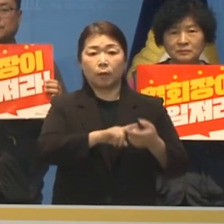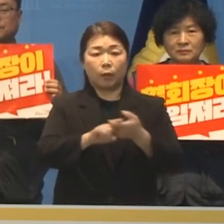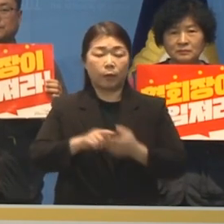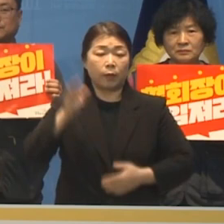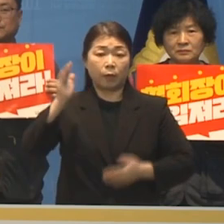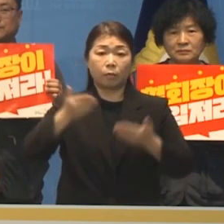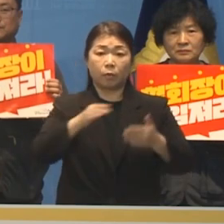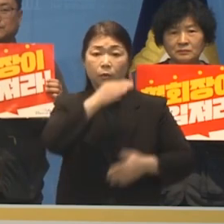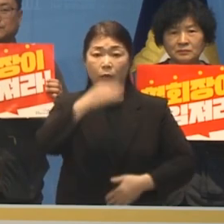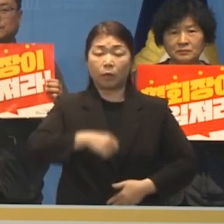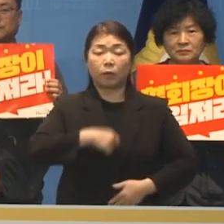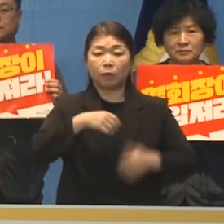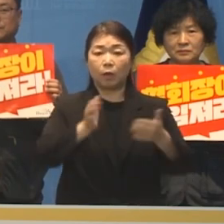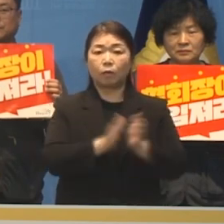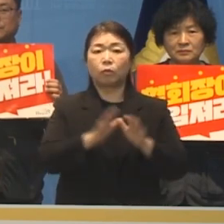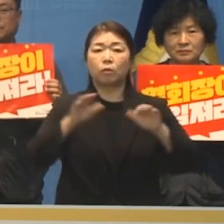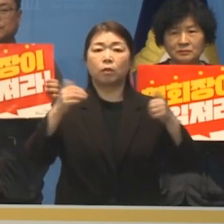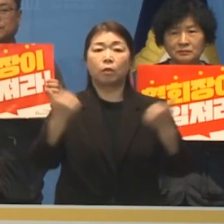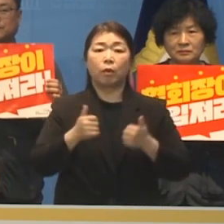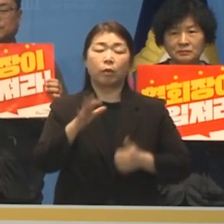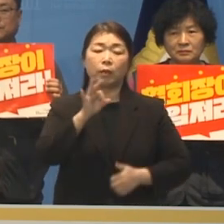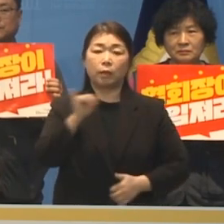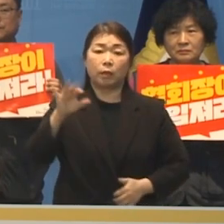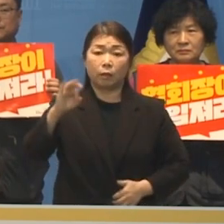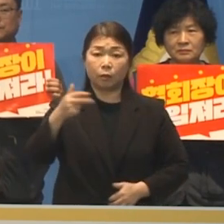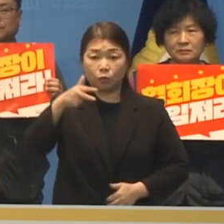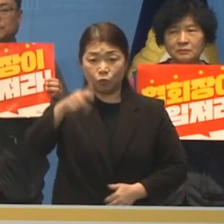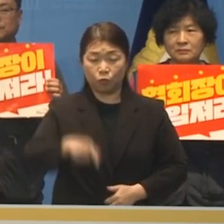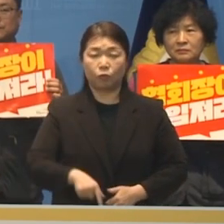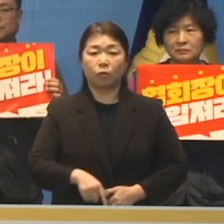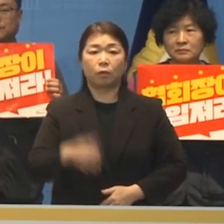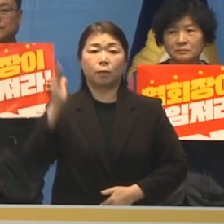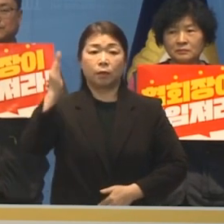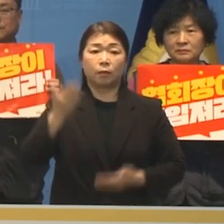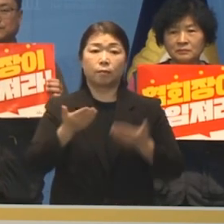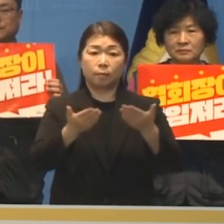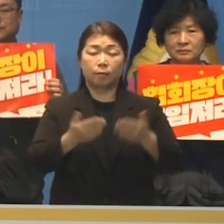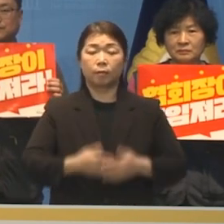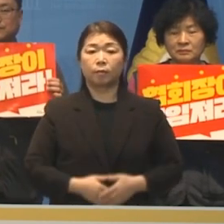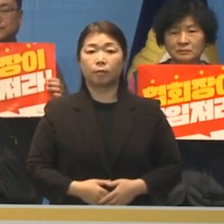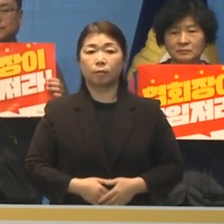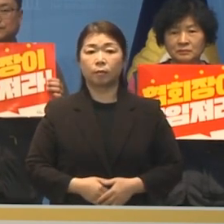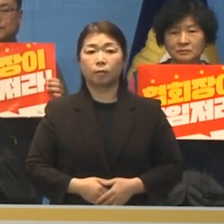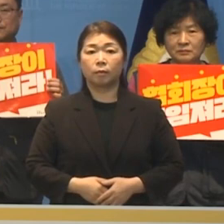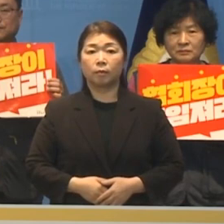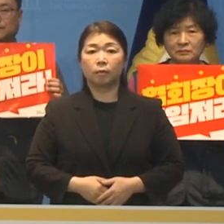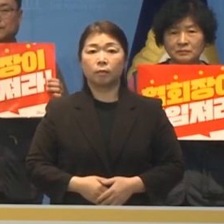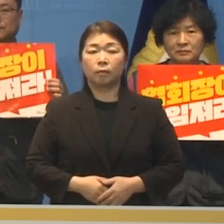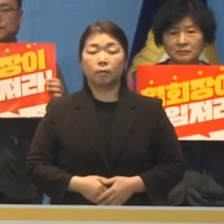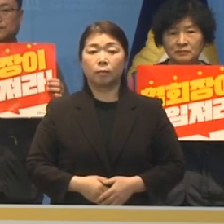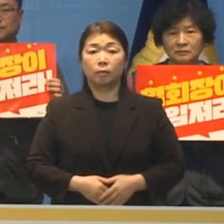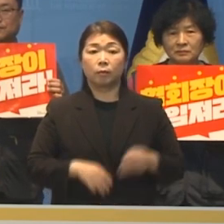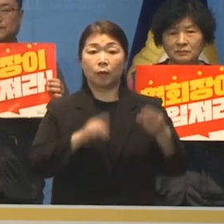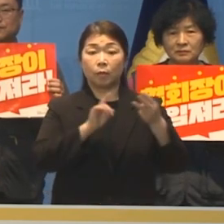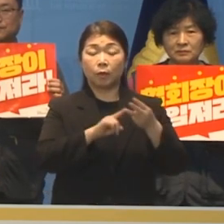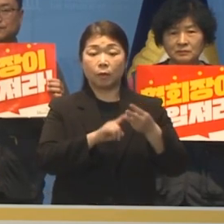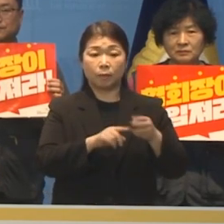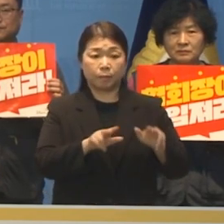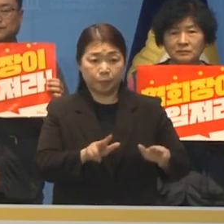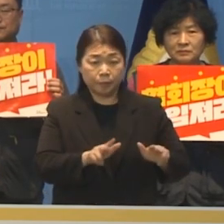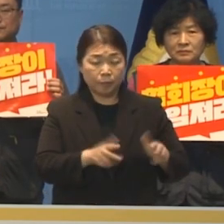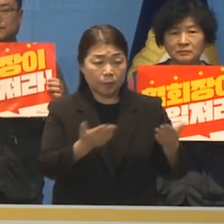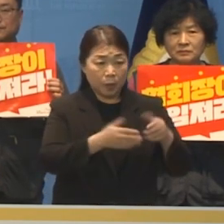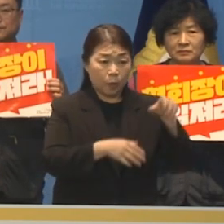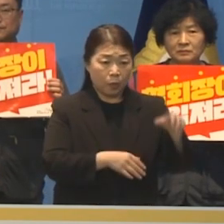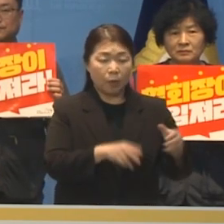발언으로 정의당 국회의원이신 이은주 의원님께서 연대 발언해 주시겠습니다. 세 번째로 현장